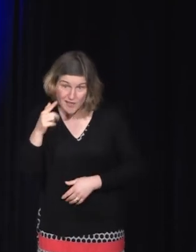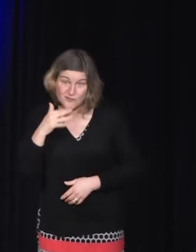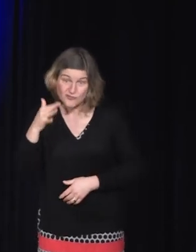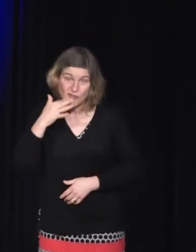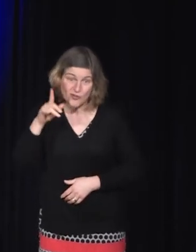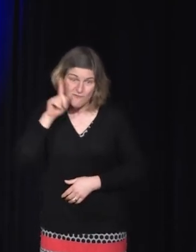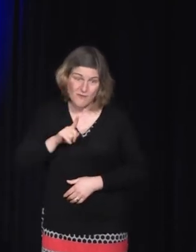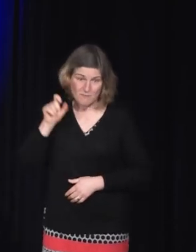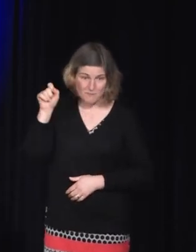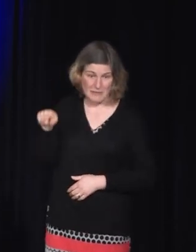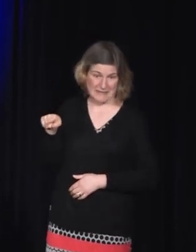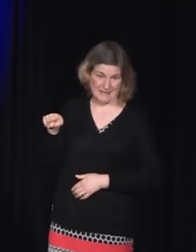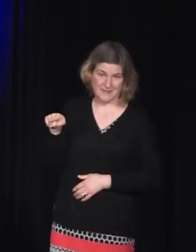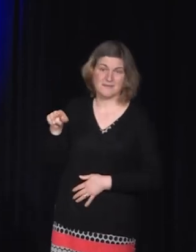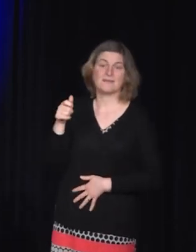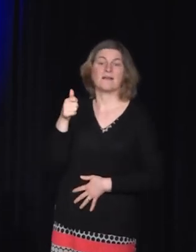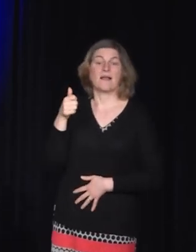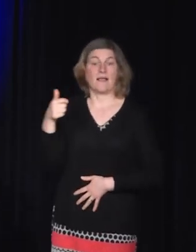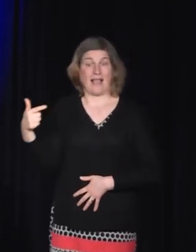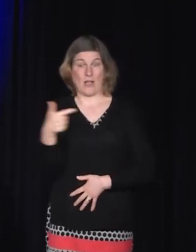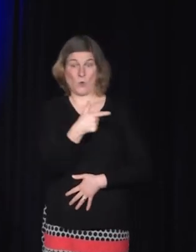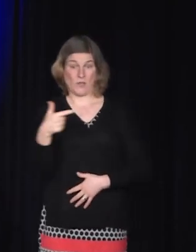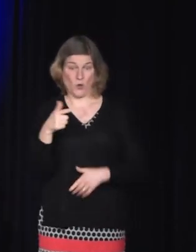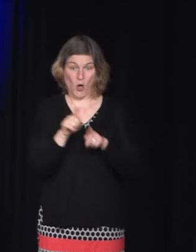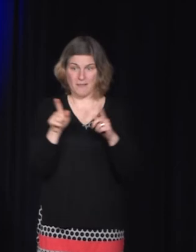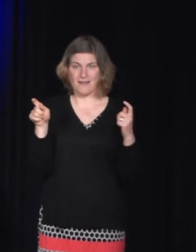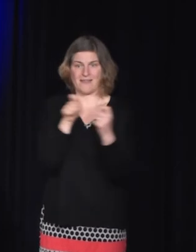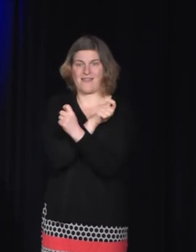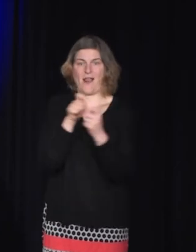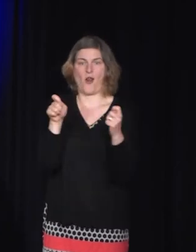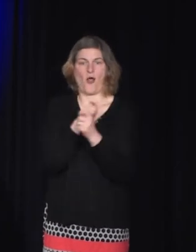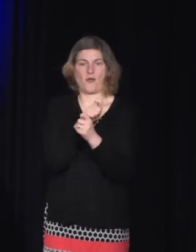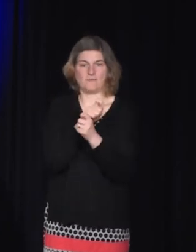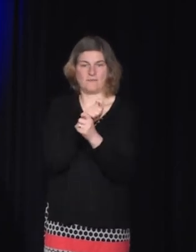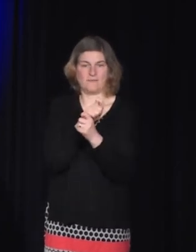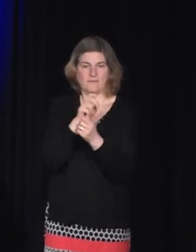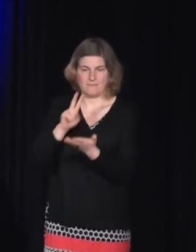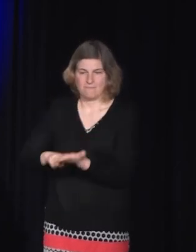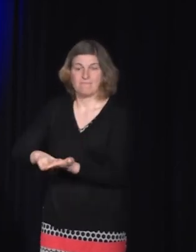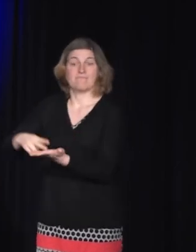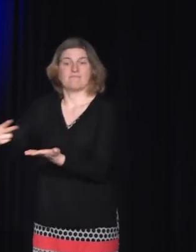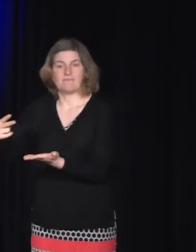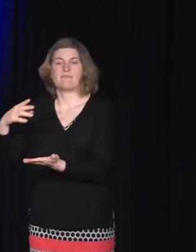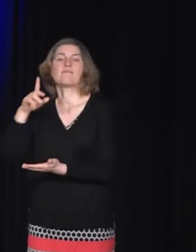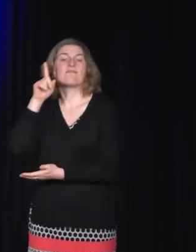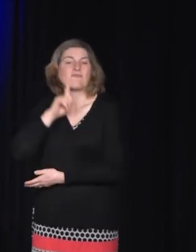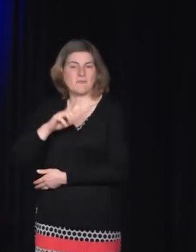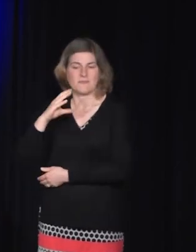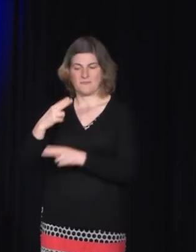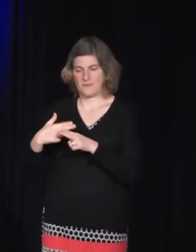elles ont dans ce dernier muscle un dialogue. Et l'ensemble a été traduit par Céline Leroy.